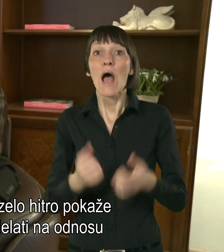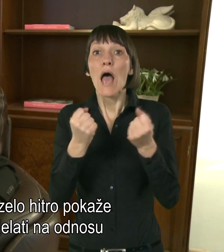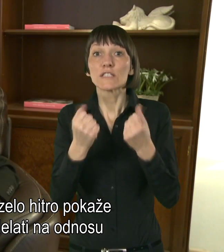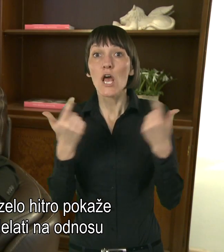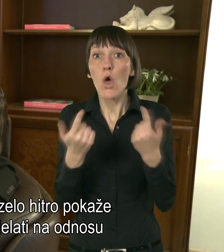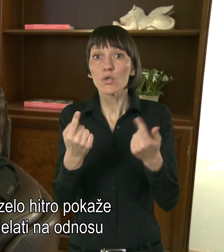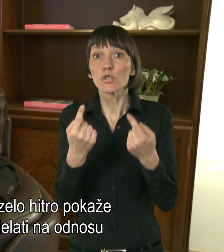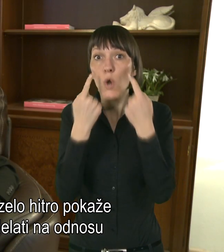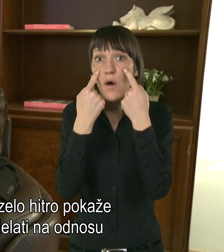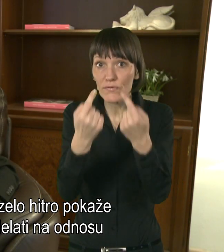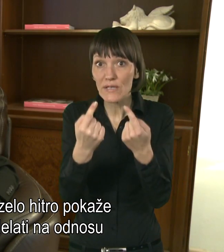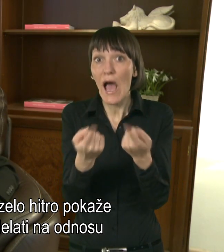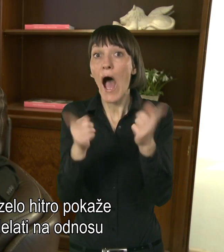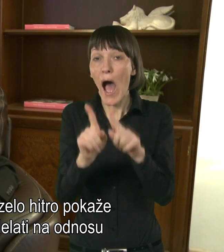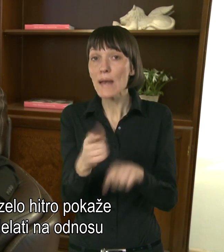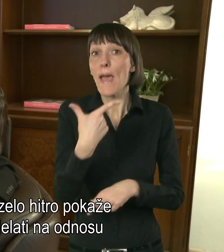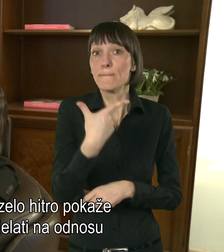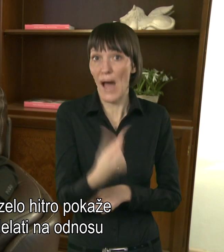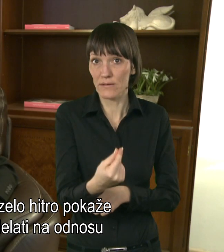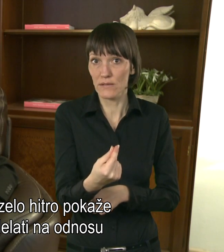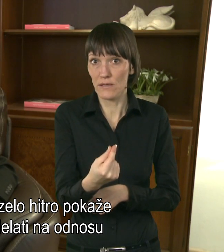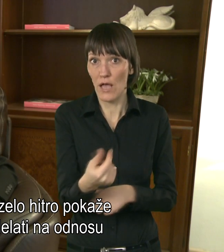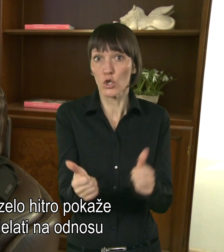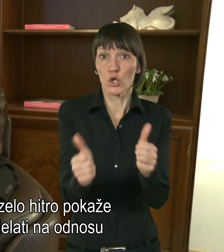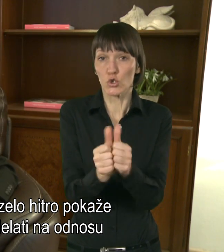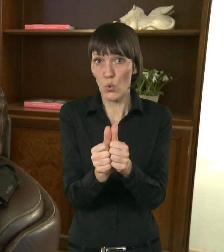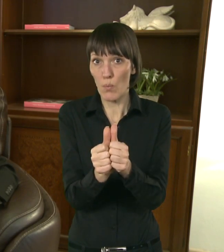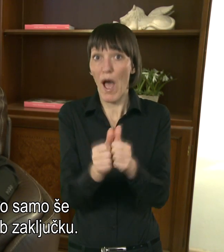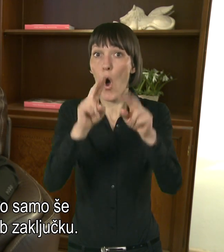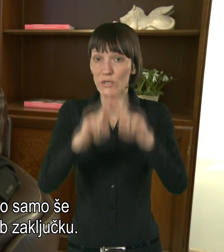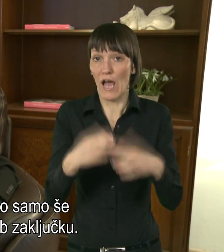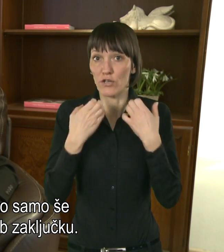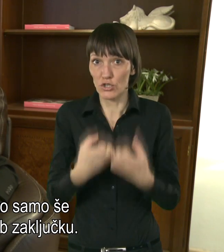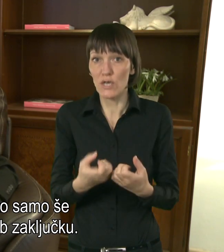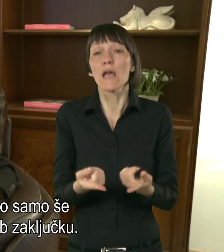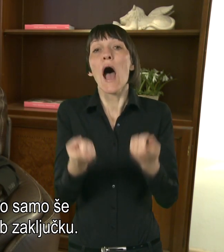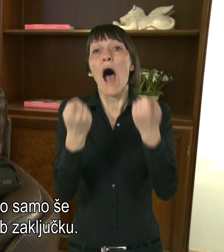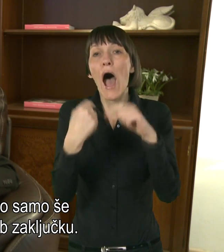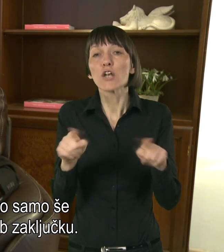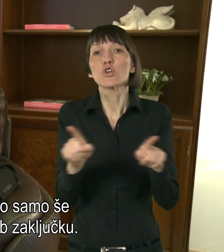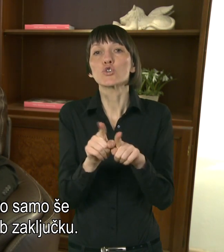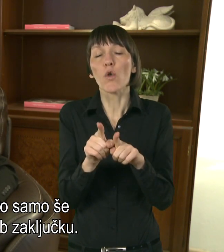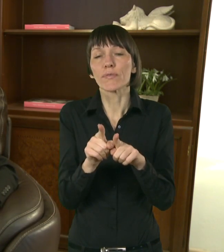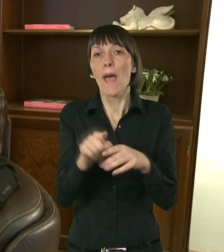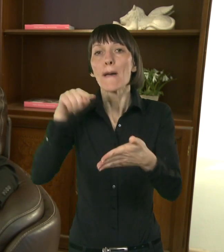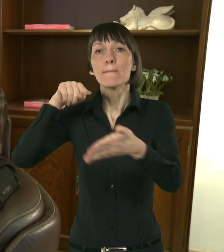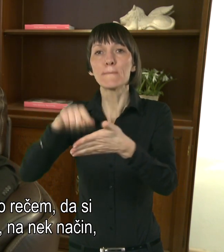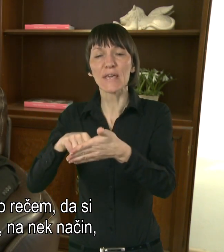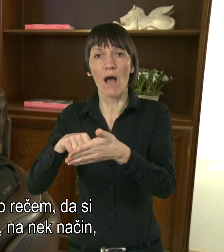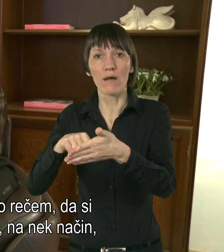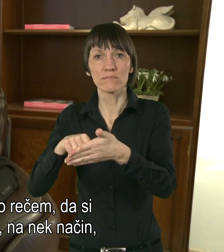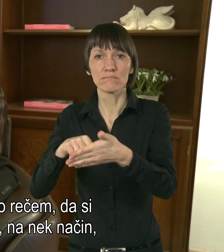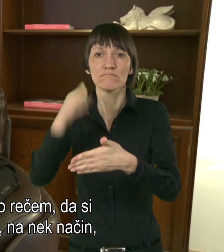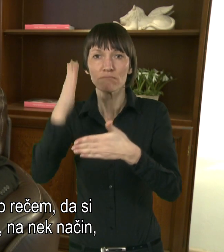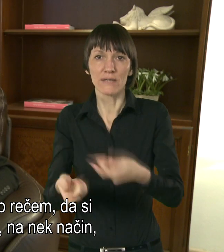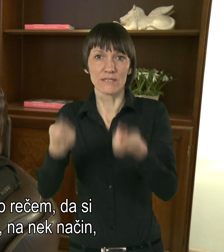Seveda takrat se spet zelo hitro pokaže, a si par želi delati na odnosu ali je to pač samo še pika na i ob zaključku. Jaz